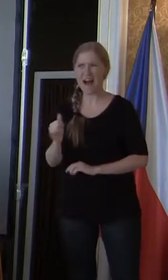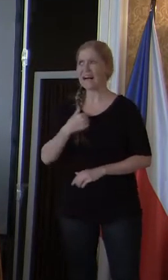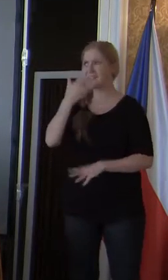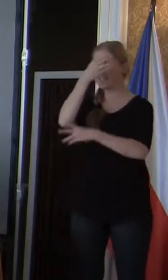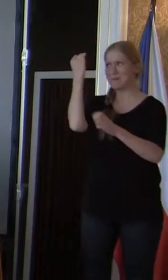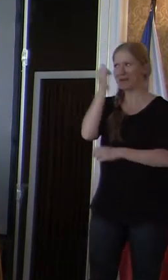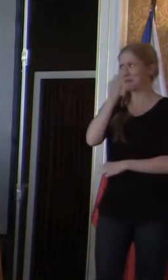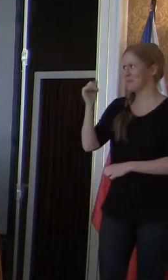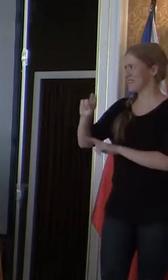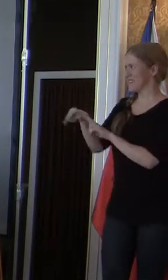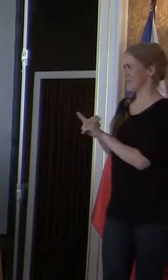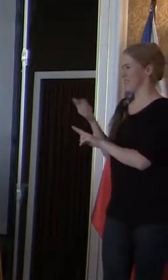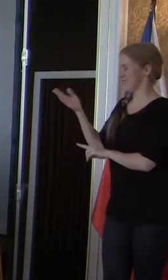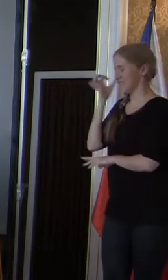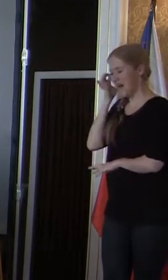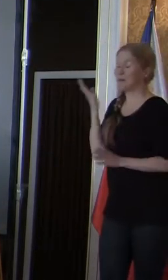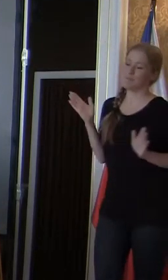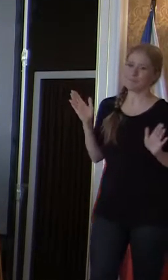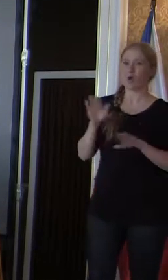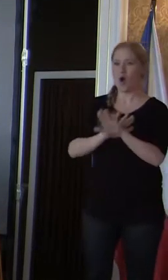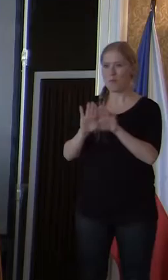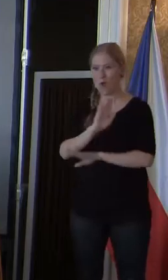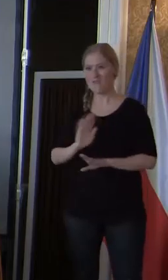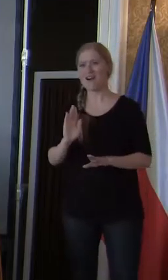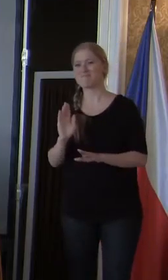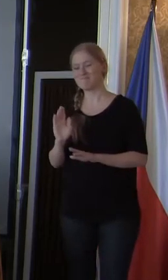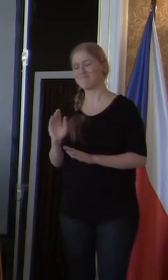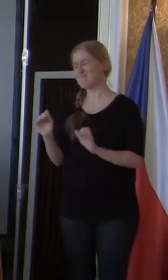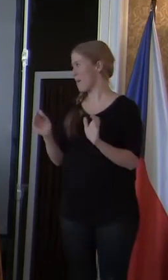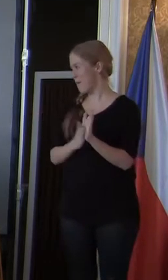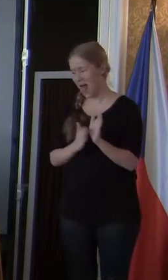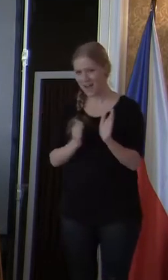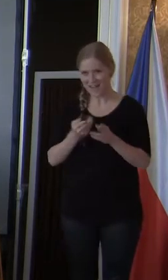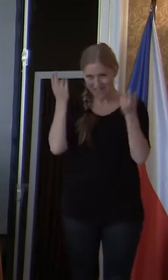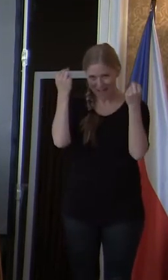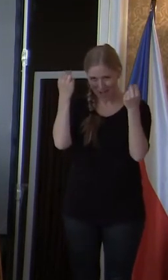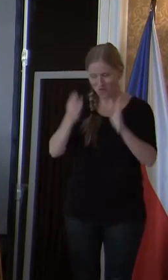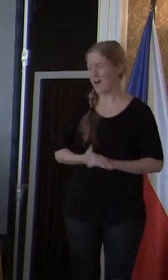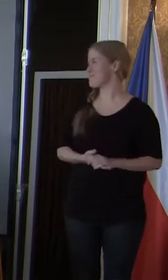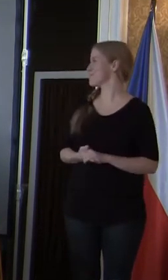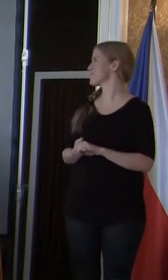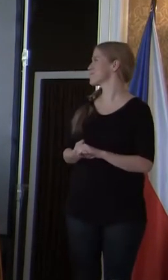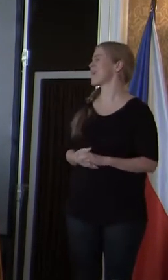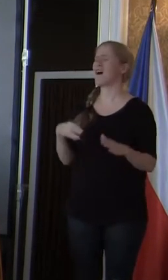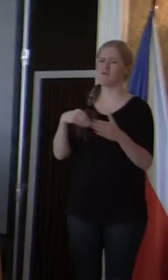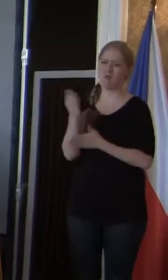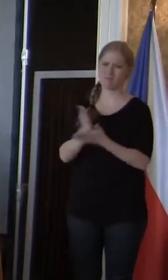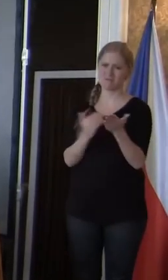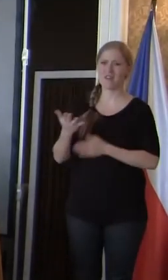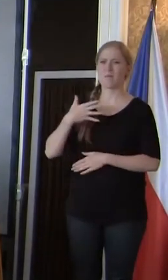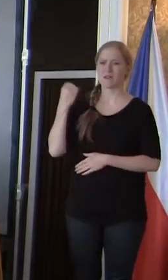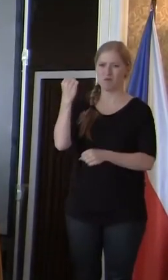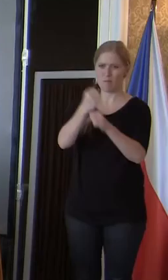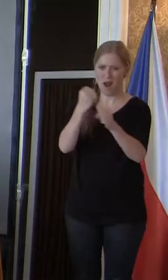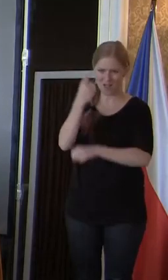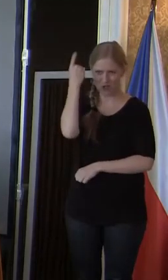způsobem omluvit. Paní Melanie Zajacová z odboru sociálních služeb, sociální práce a sociálního bydlení z Ministerstva práce a